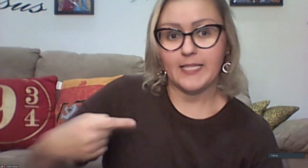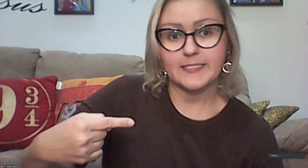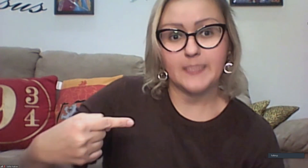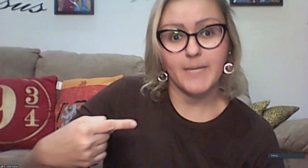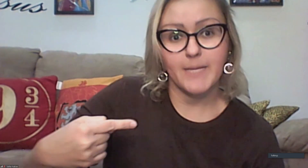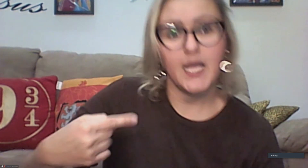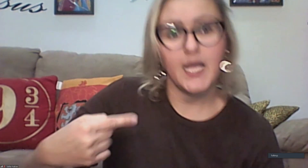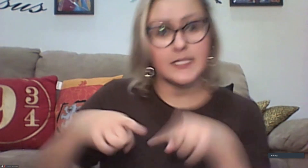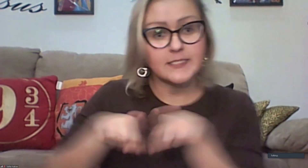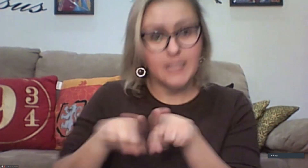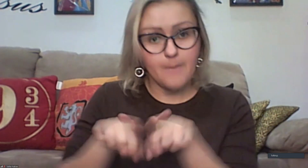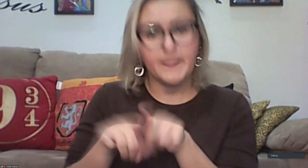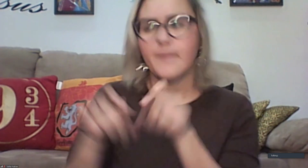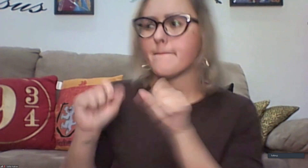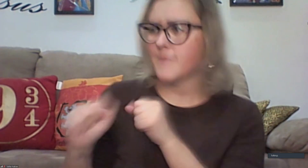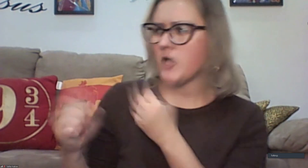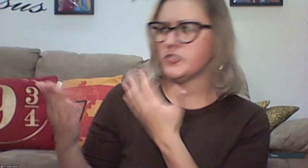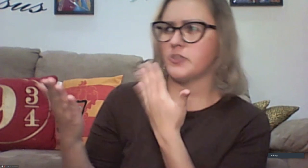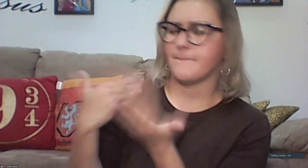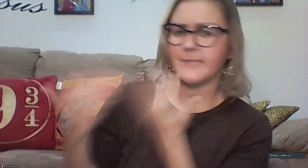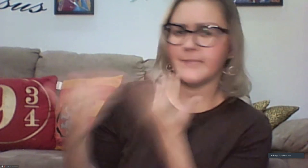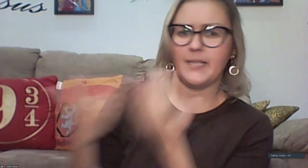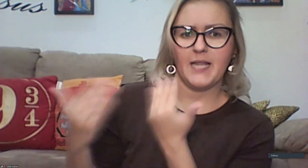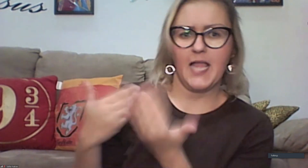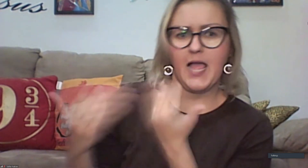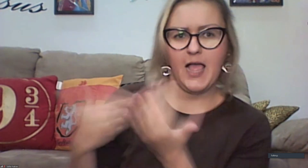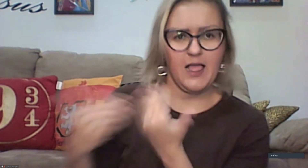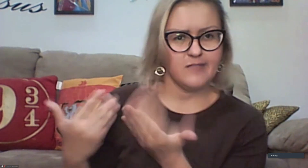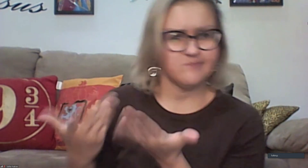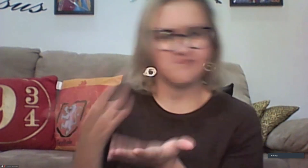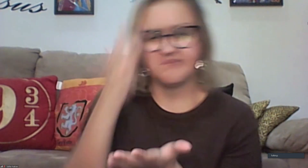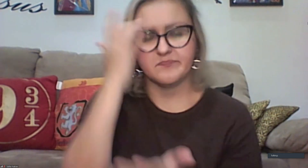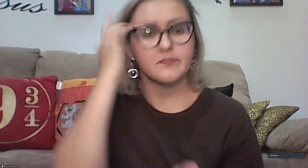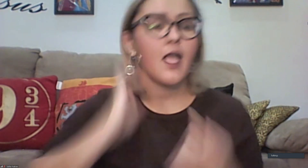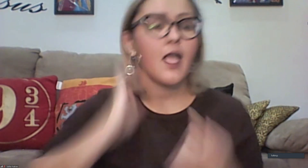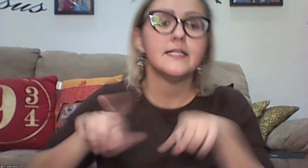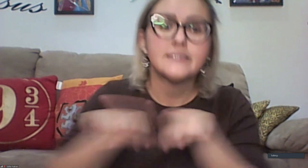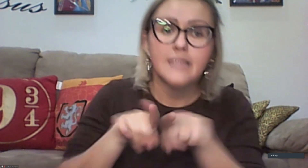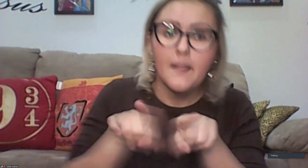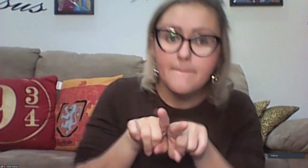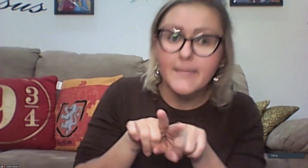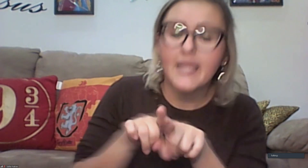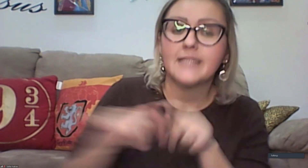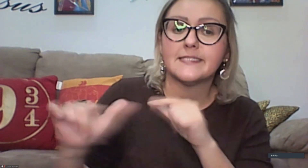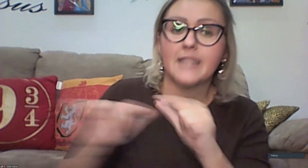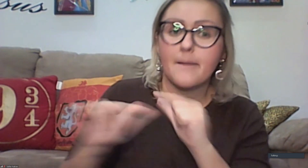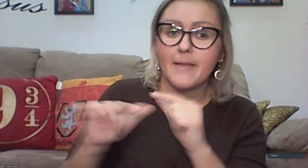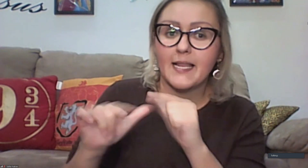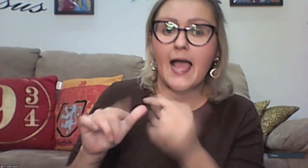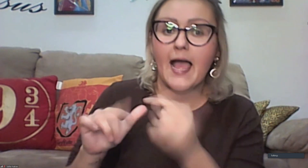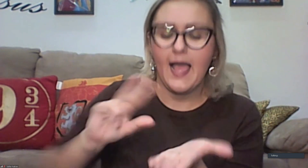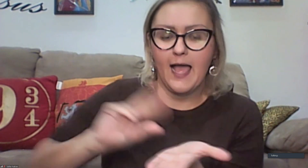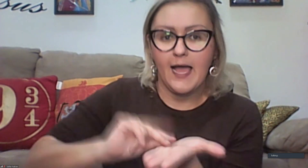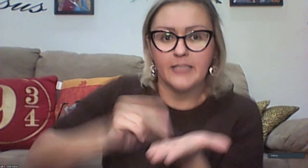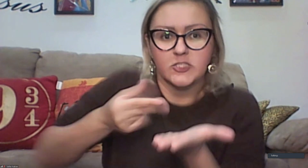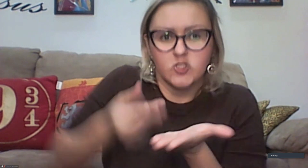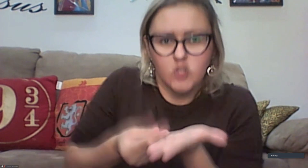Também você pode bater um papo. Também você pode trabalhar a questão de